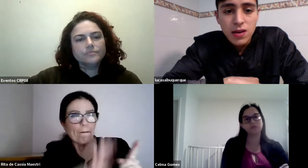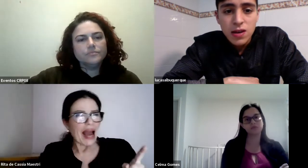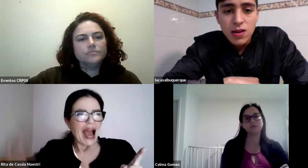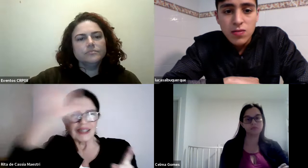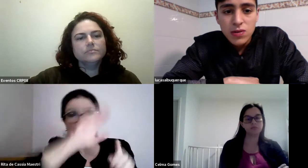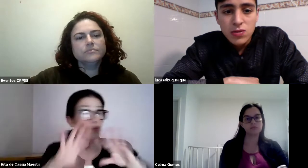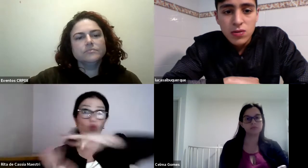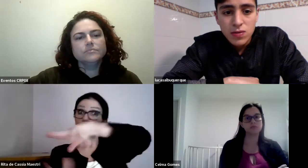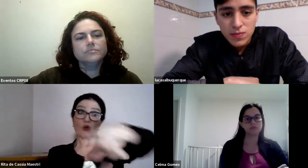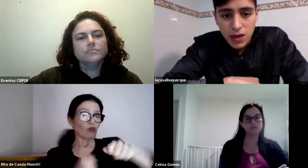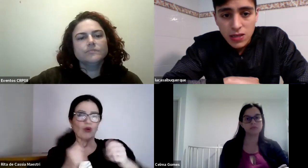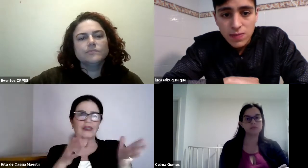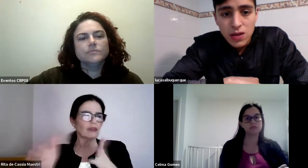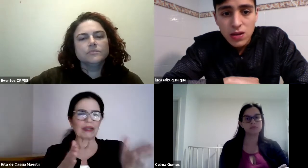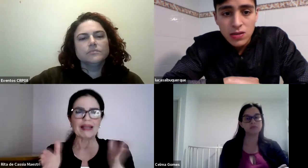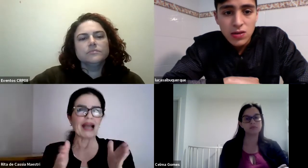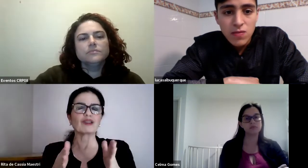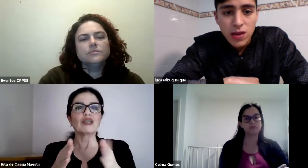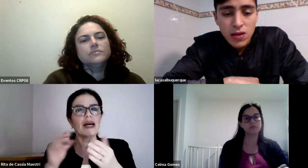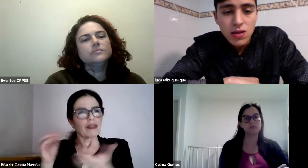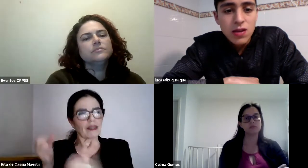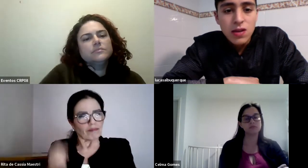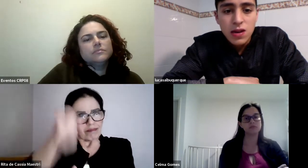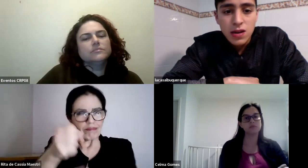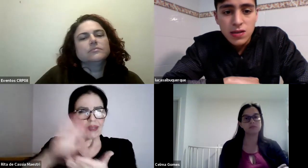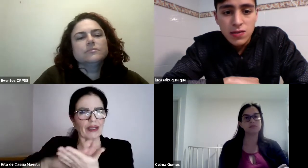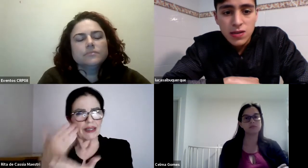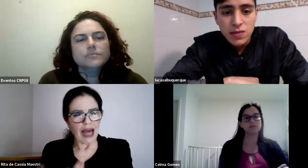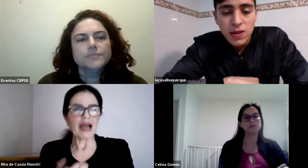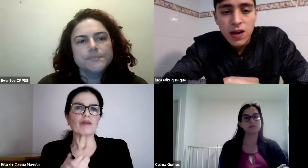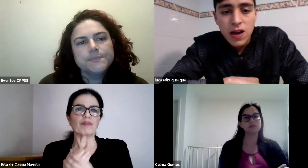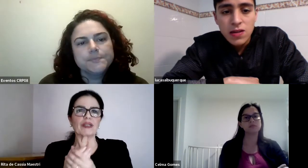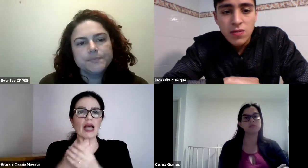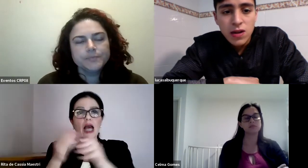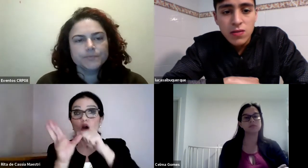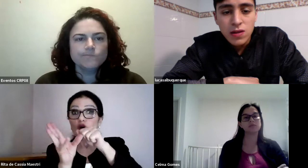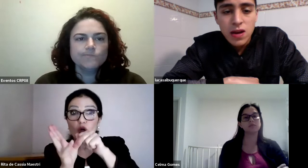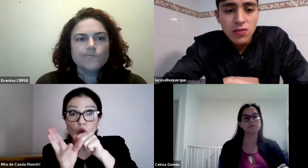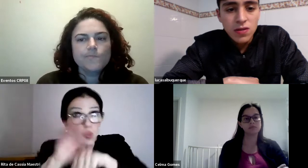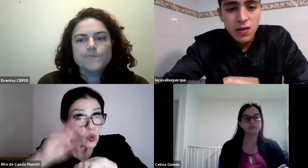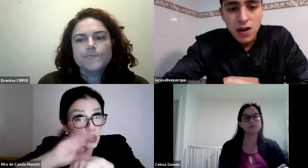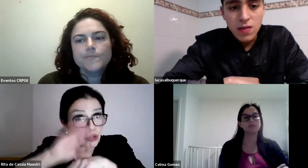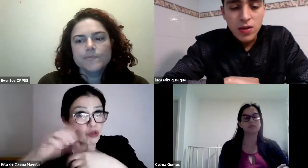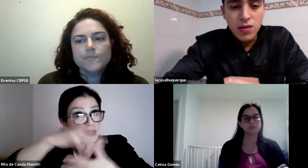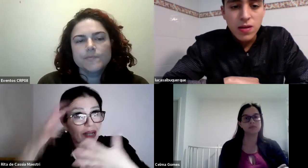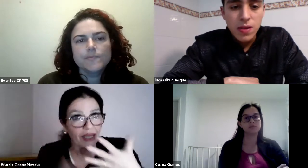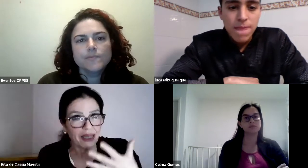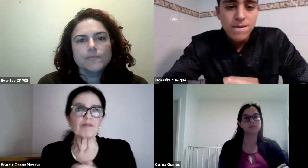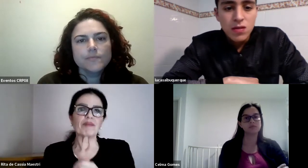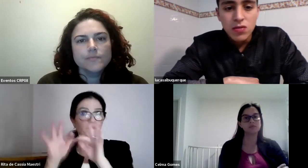acessibilidade, ele começou a expandir nacionalmente a questão da acessibilidade, da obrigatoriedade do